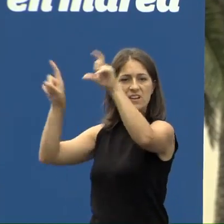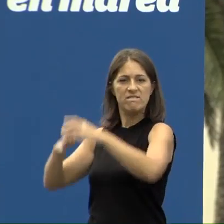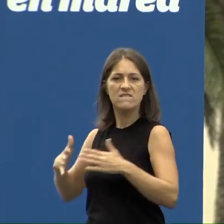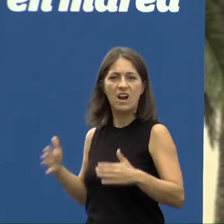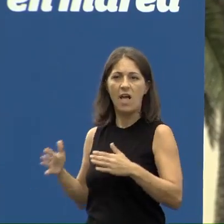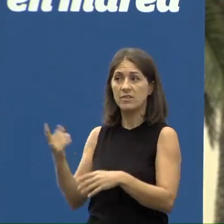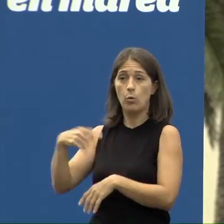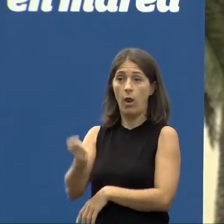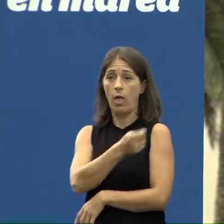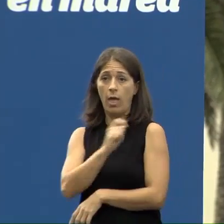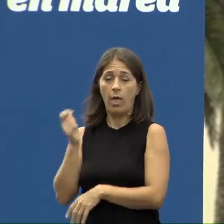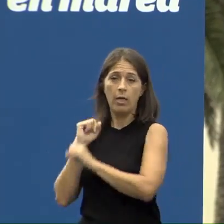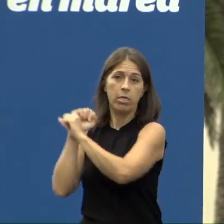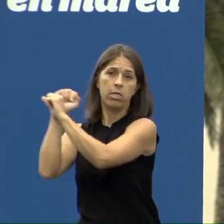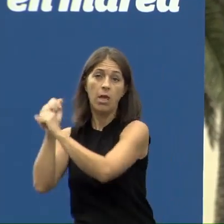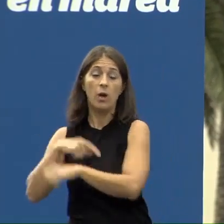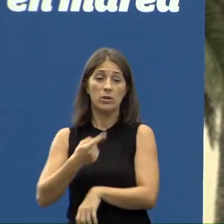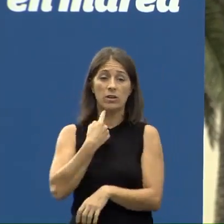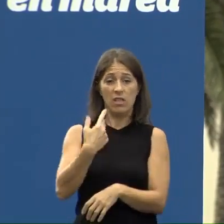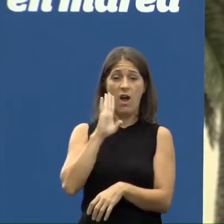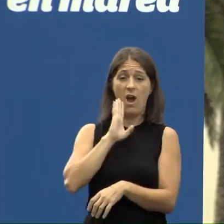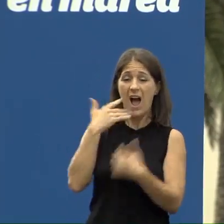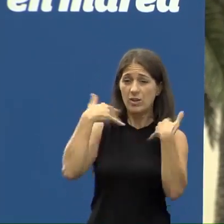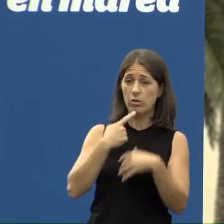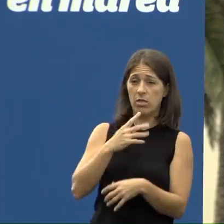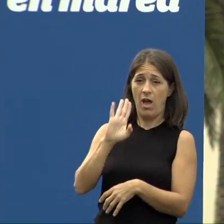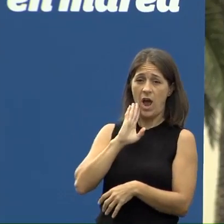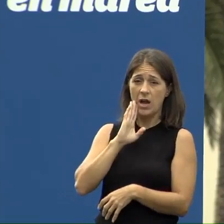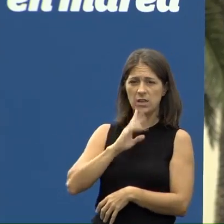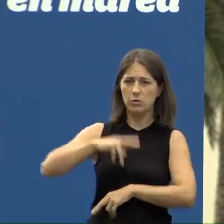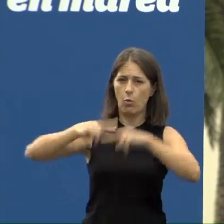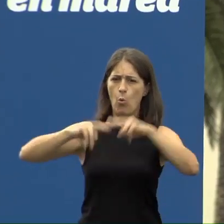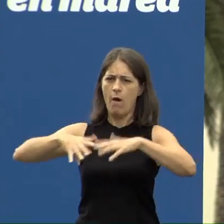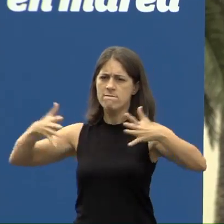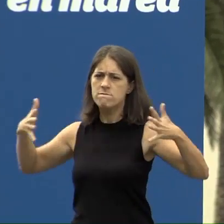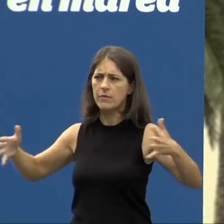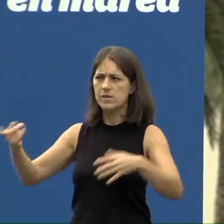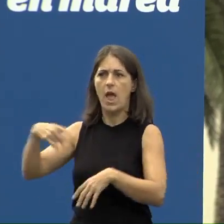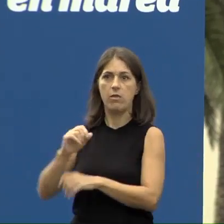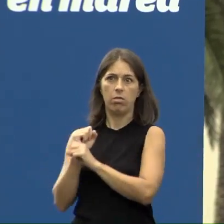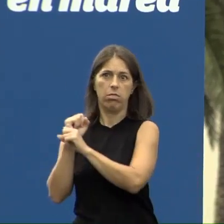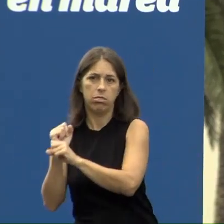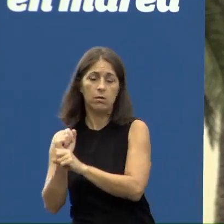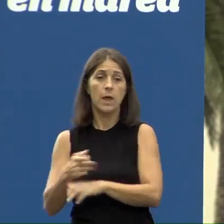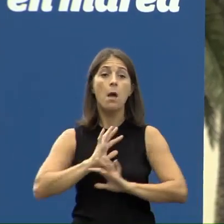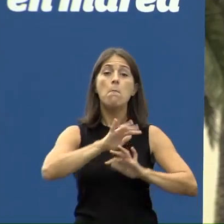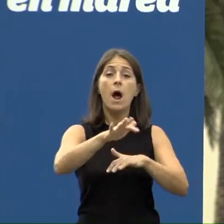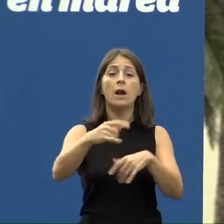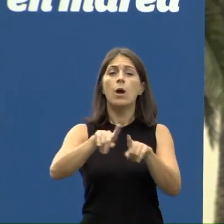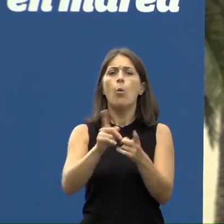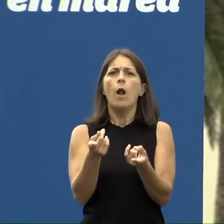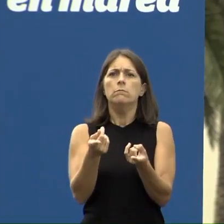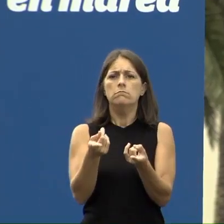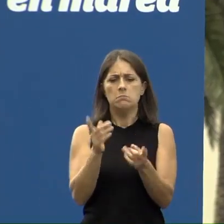grandes multinacionais, como decía Antón, das grandes constructoras. E Marea, como suxeito político, chegou